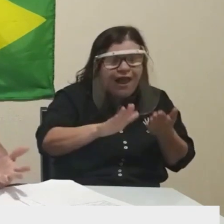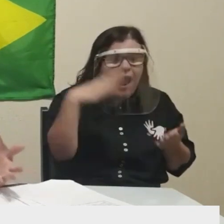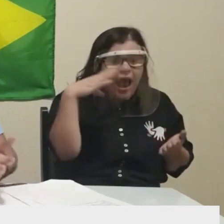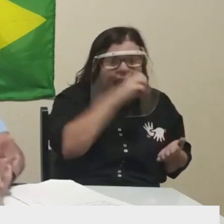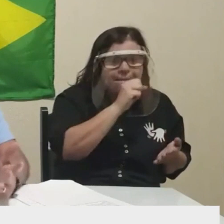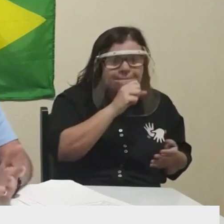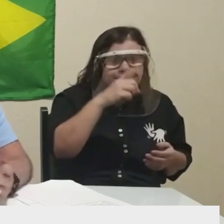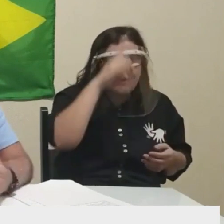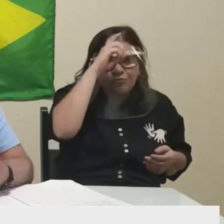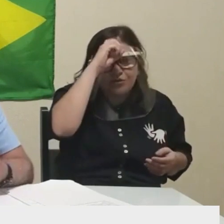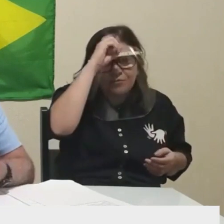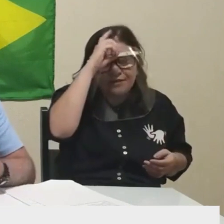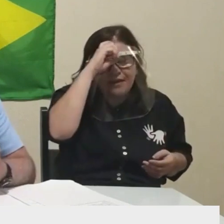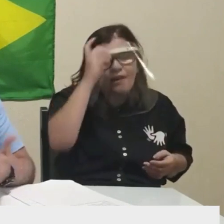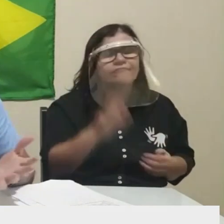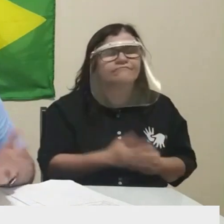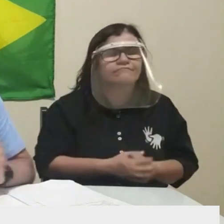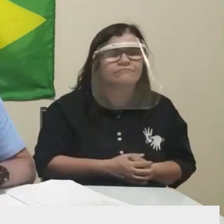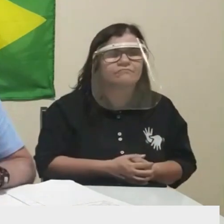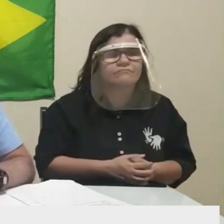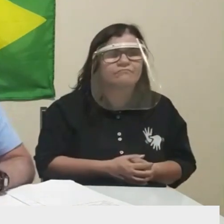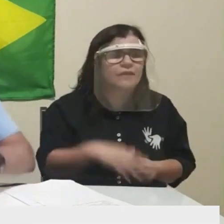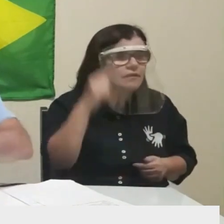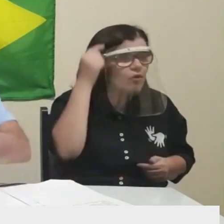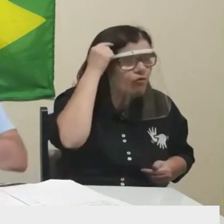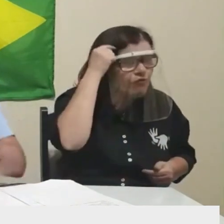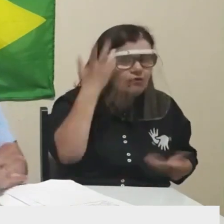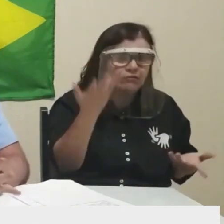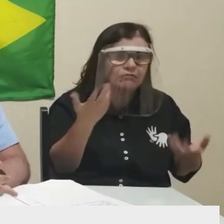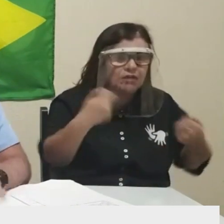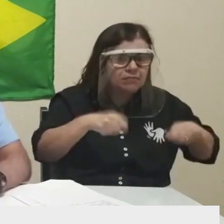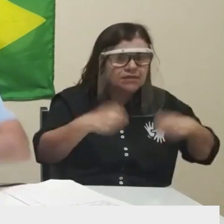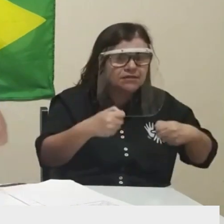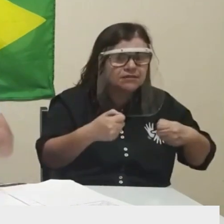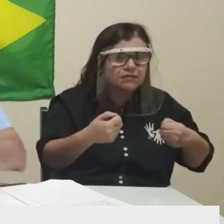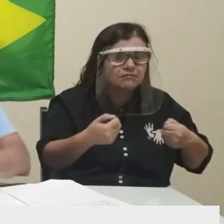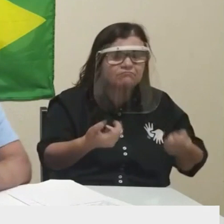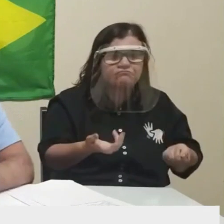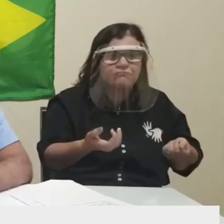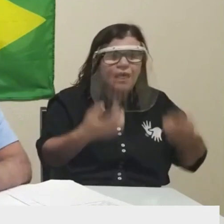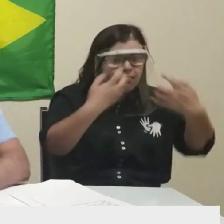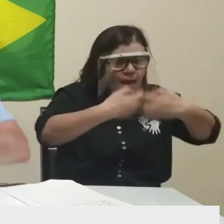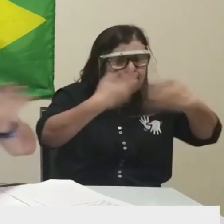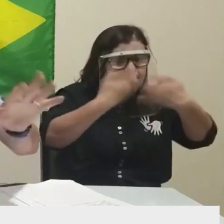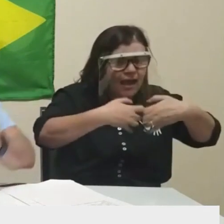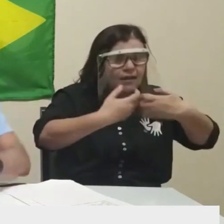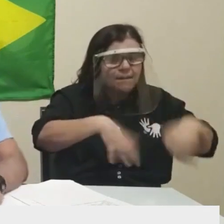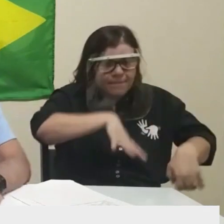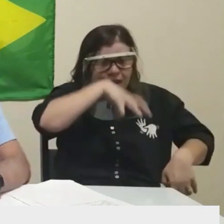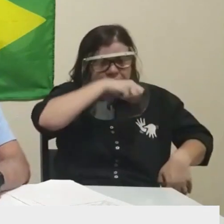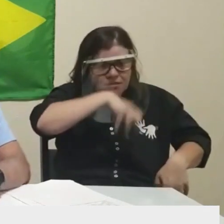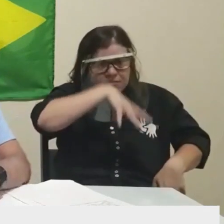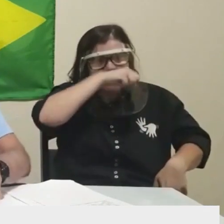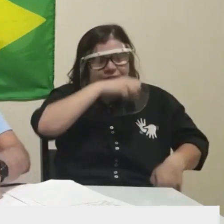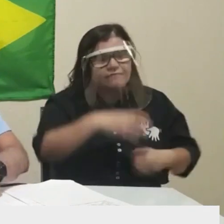Para ser entubado, precisa de respirador. Então vamos comprar rapidinho esse respirador, pagando, custa 30 mil, vamos pagar 200 mil. Bem, estão sabendo o